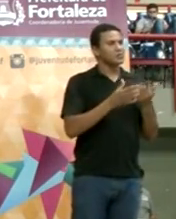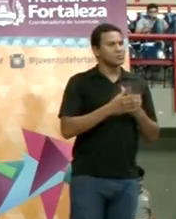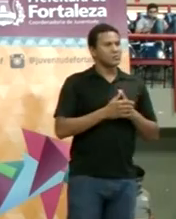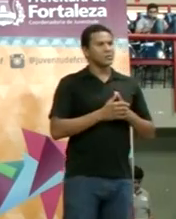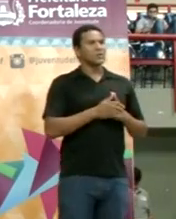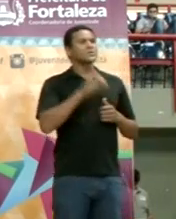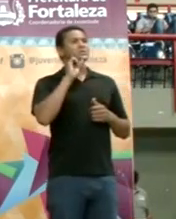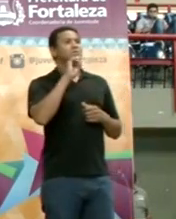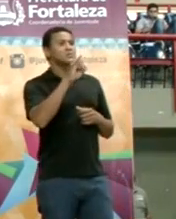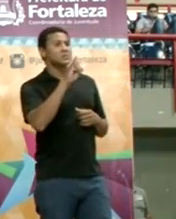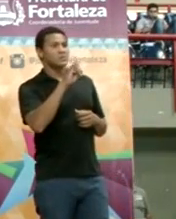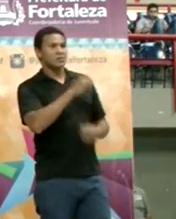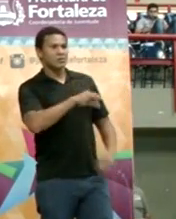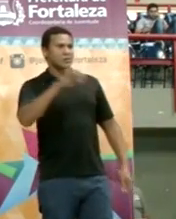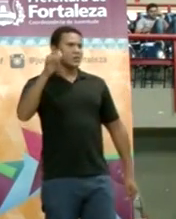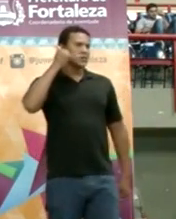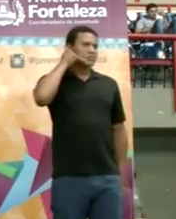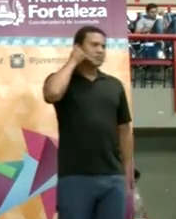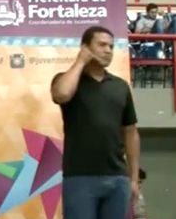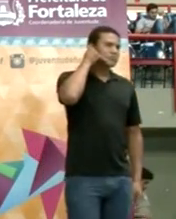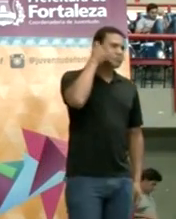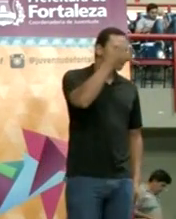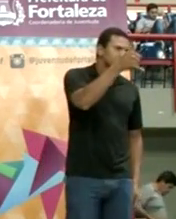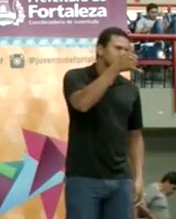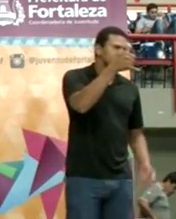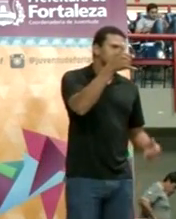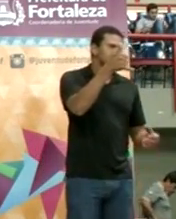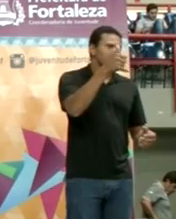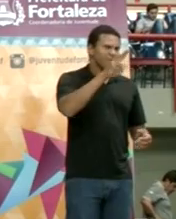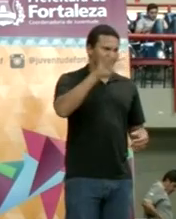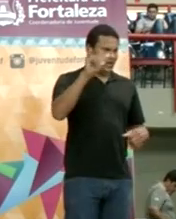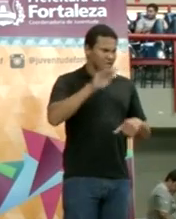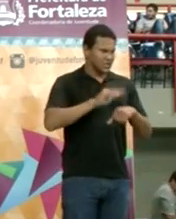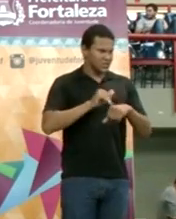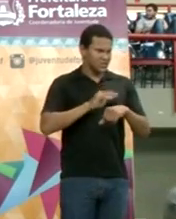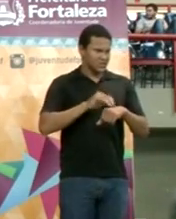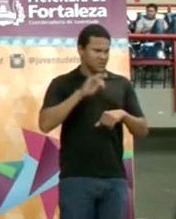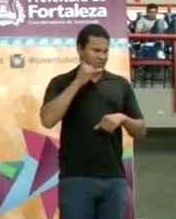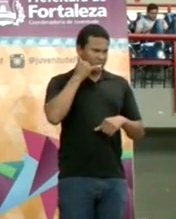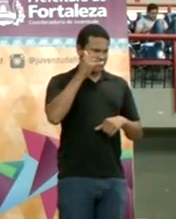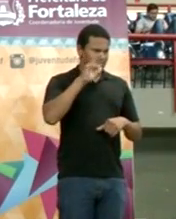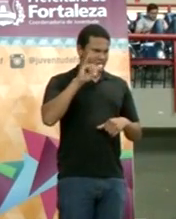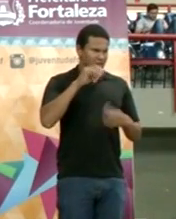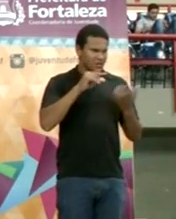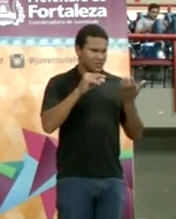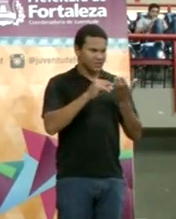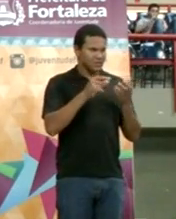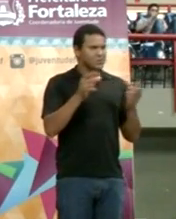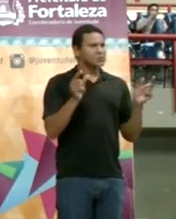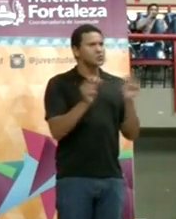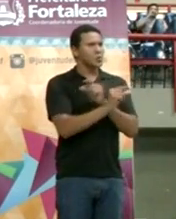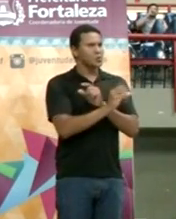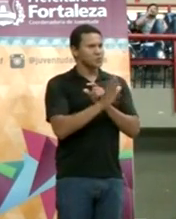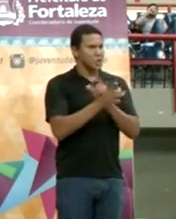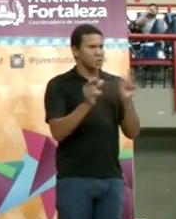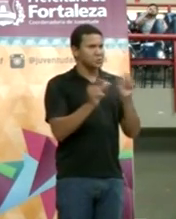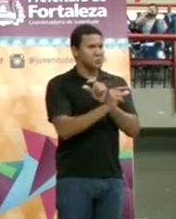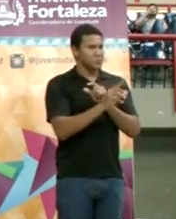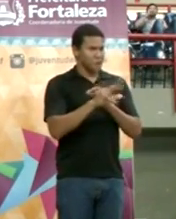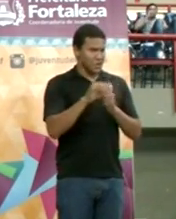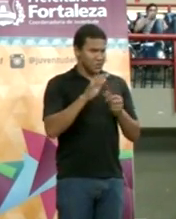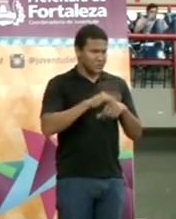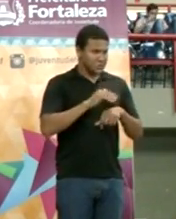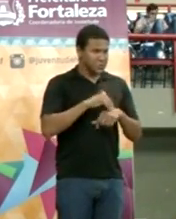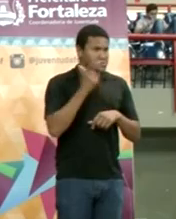vocês, se você ligar para o teu celular da operadora A, ele vai chamar lá com a pessoa na operadora B? Vai, pessoal.